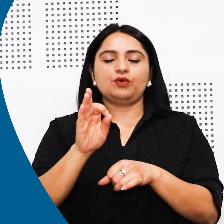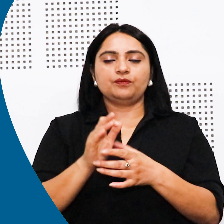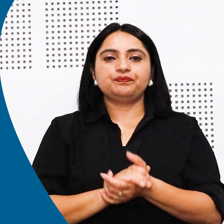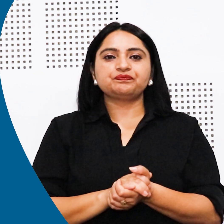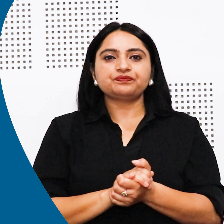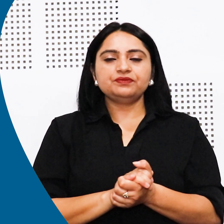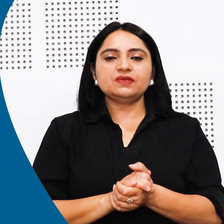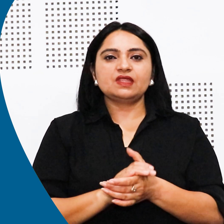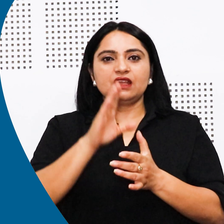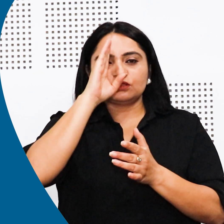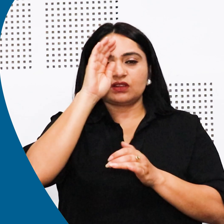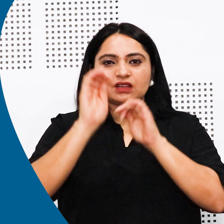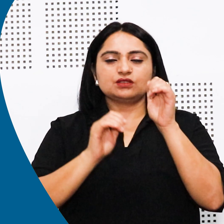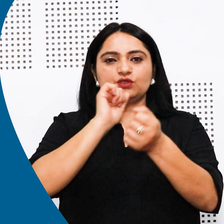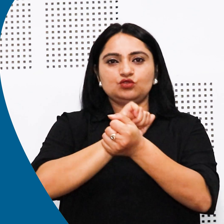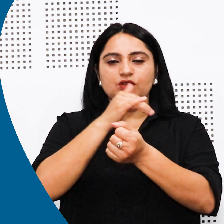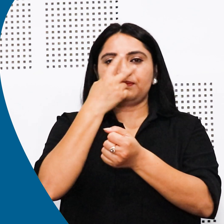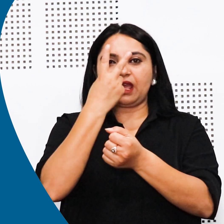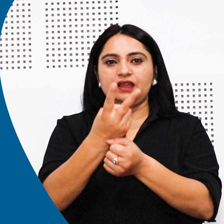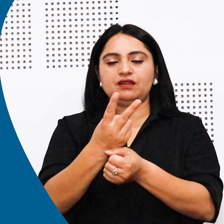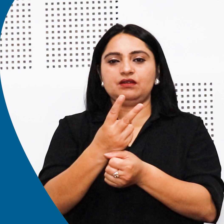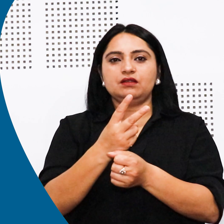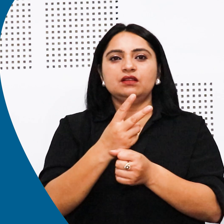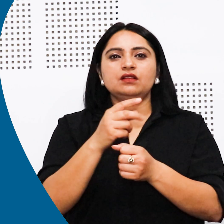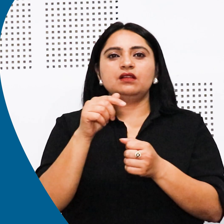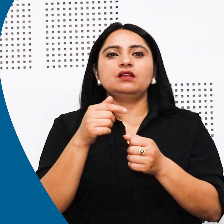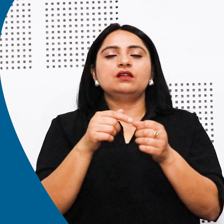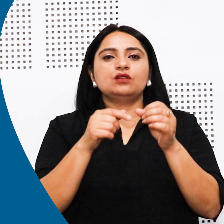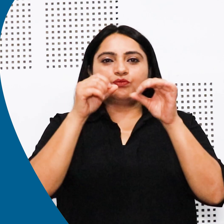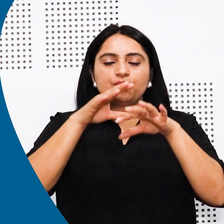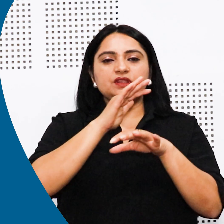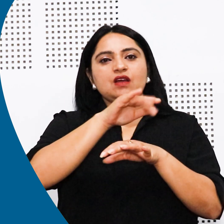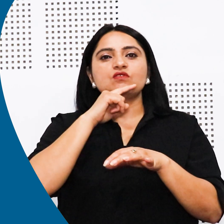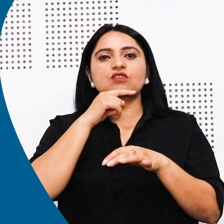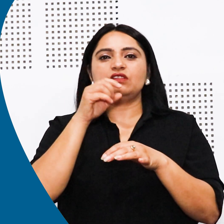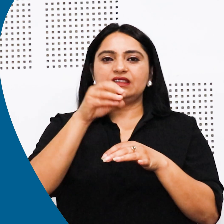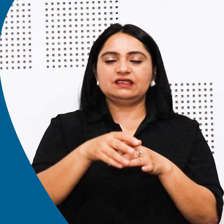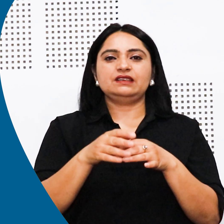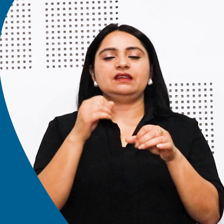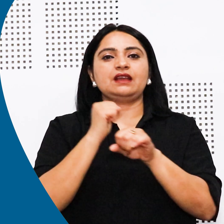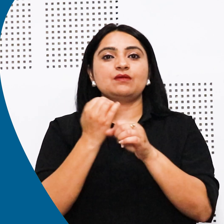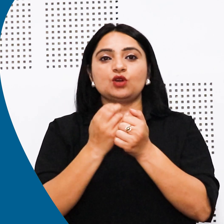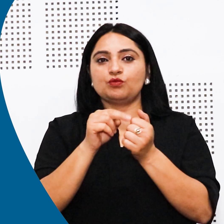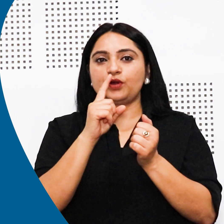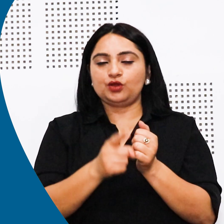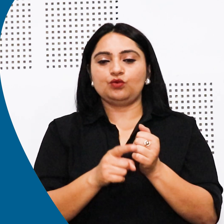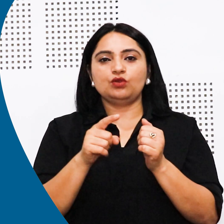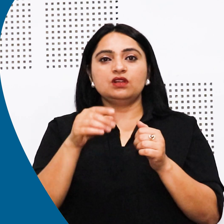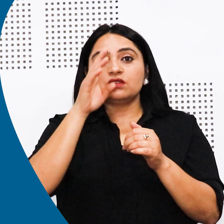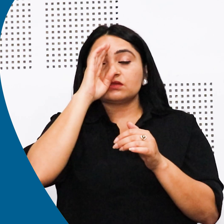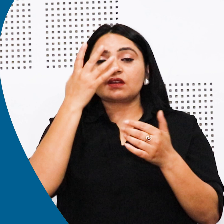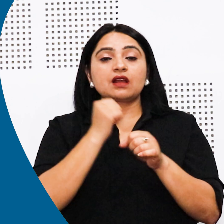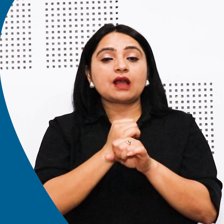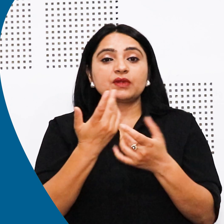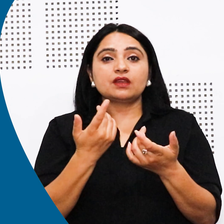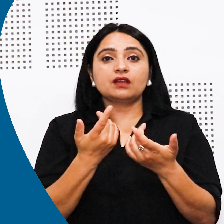सरकारले सम्भावित जोखिमलाई हेरेर विपद आउन नदिने खालको भूमिका निर्वाह गर्नुपर्ने हो। के गरिरहेछ सरकारले भन्नुहुन्छ भने जब विपद